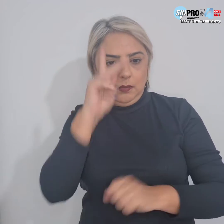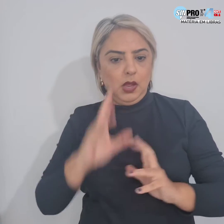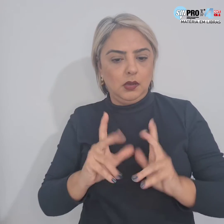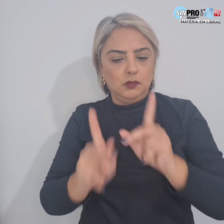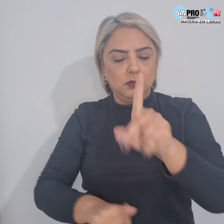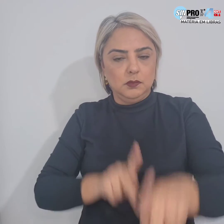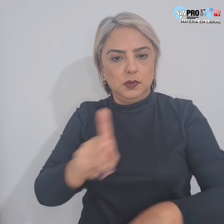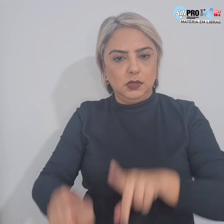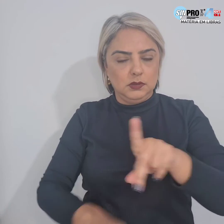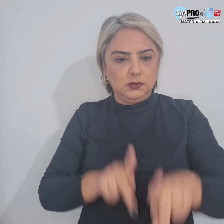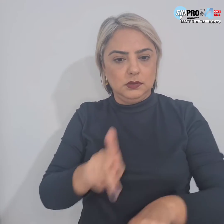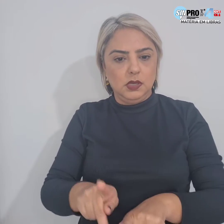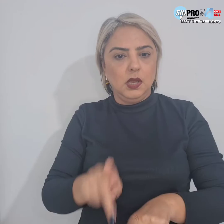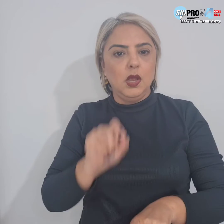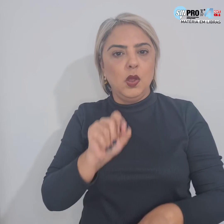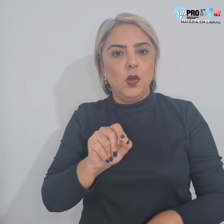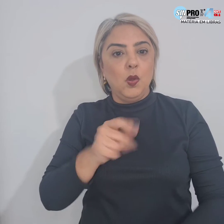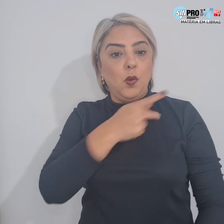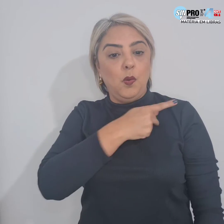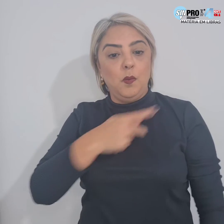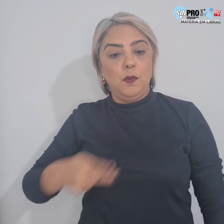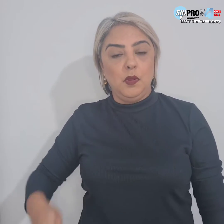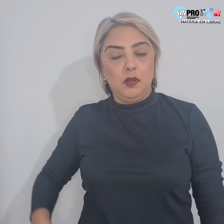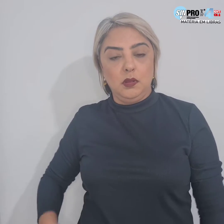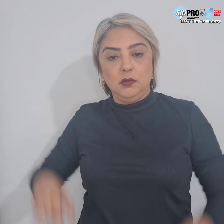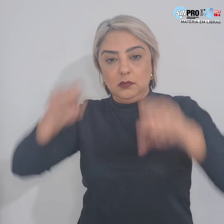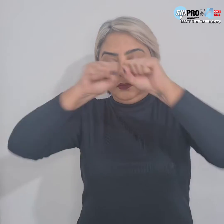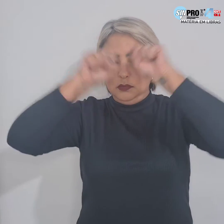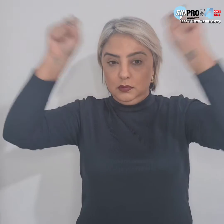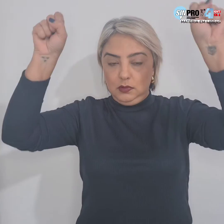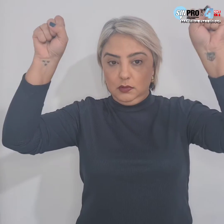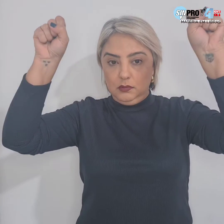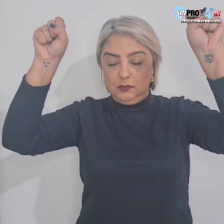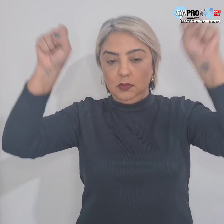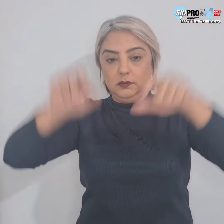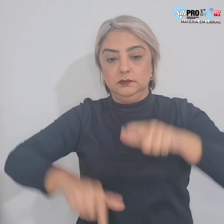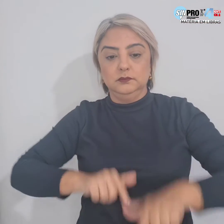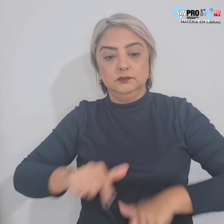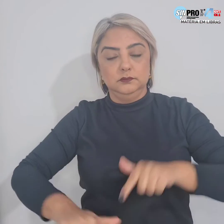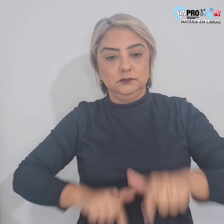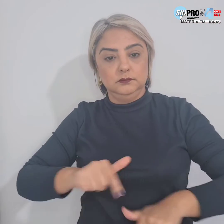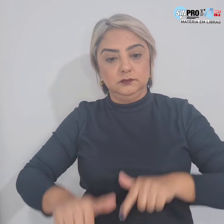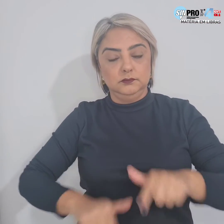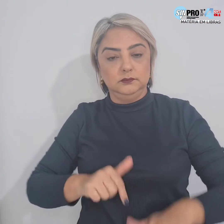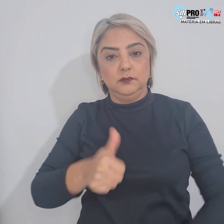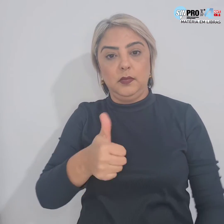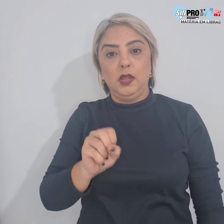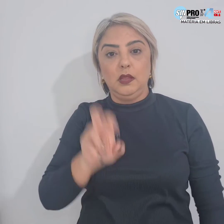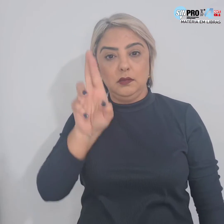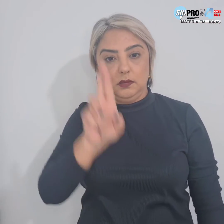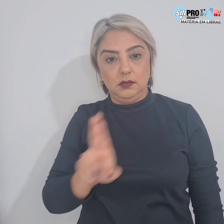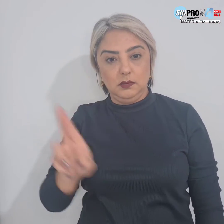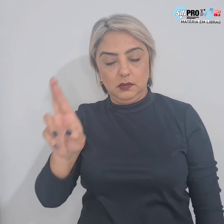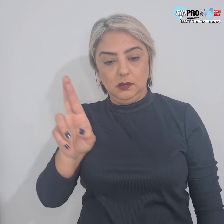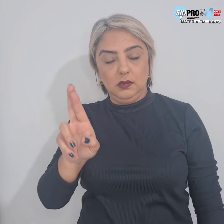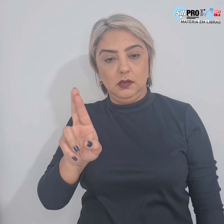população, o presidente do Tribunal Regional do Trabalho da 10ª Região, TRT